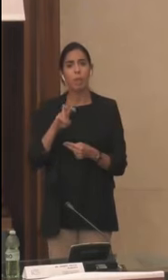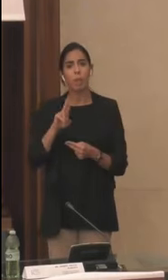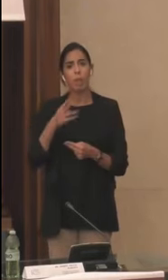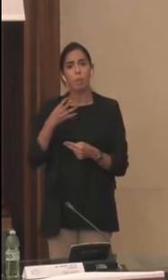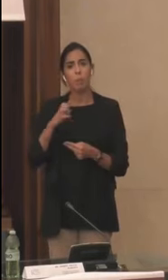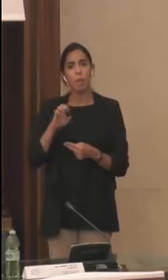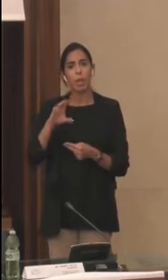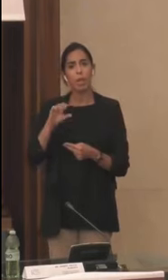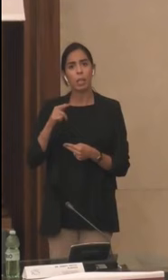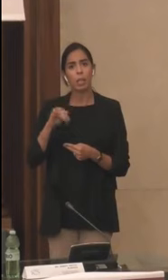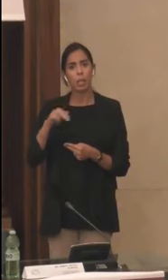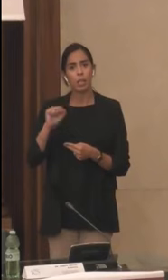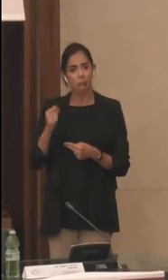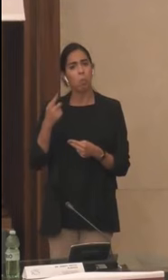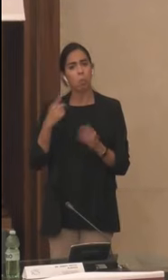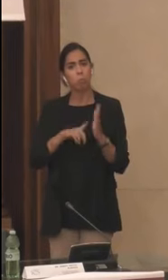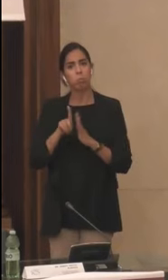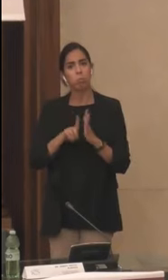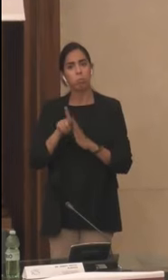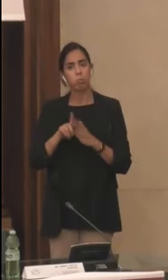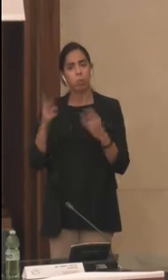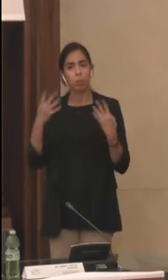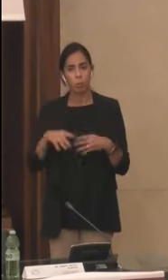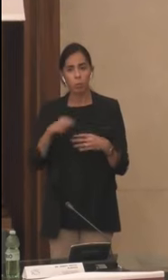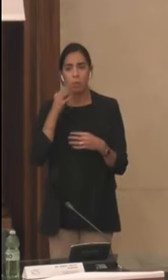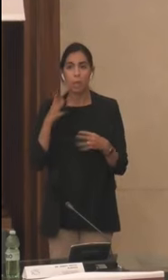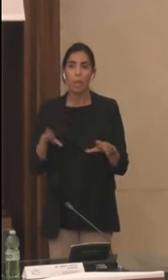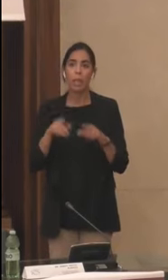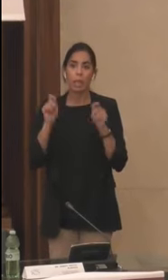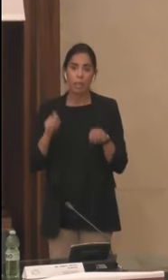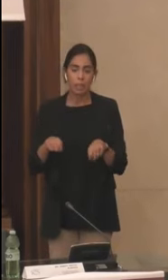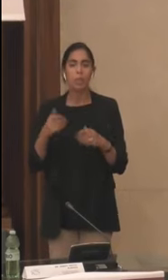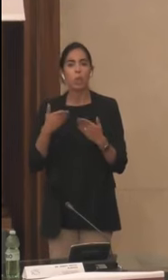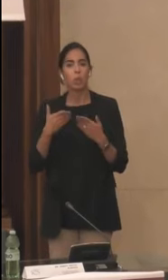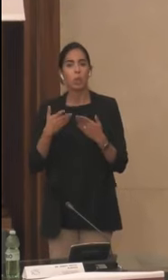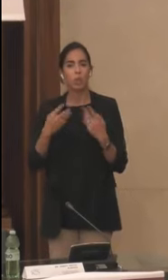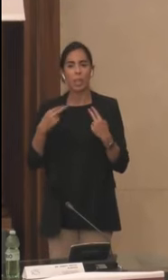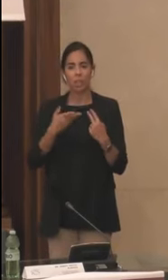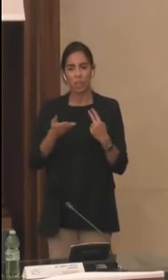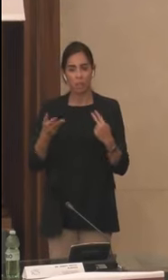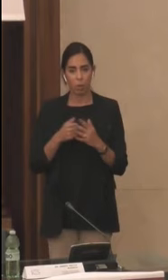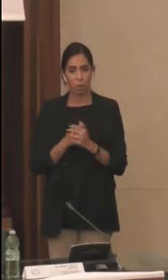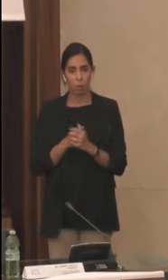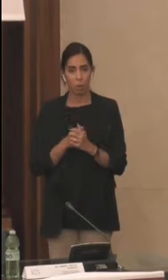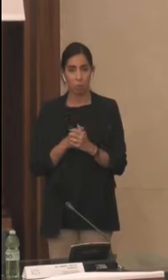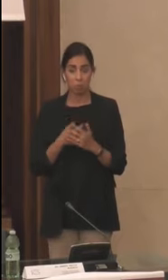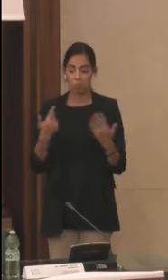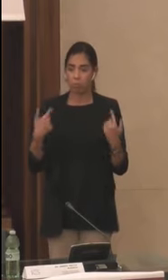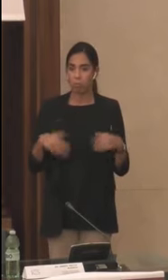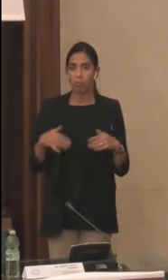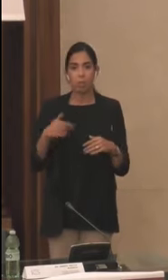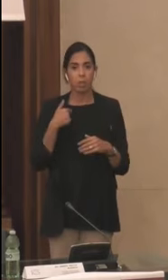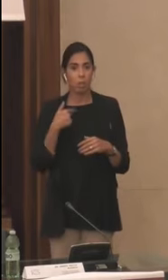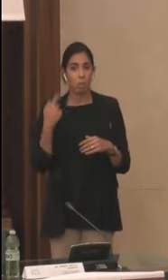in vivo. Pero leí a full en una palabra los trabajos de Héctor Carvalho, que se volvió